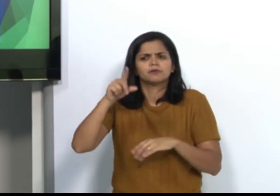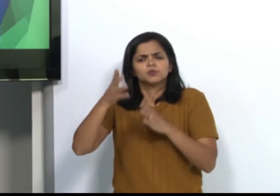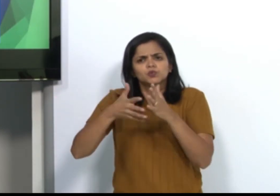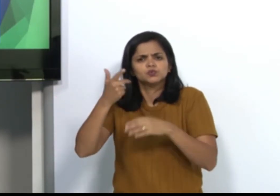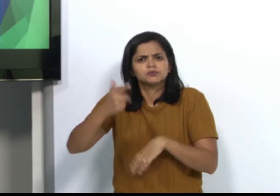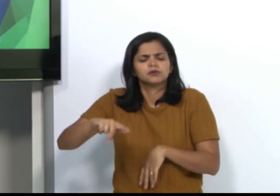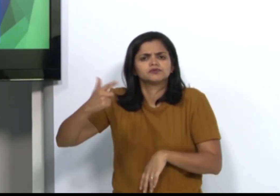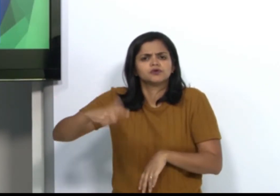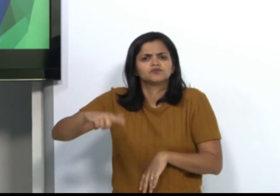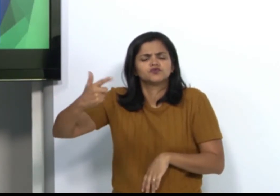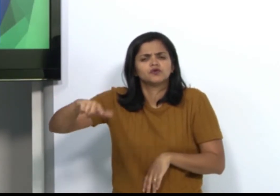natureza,